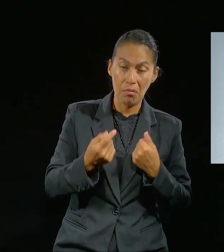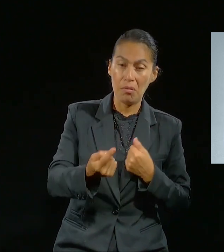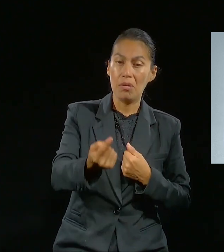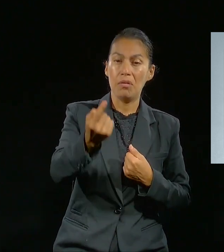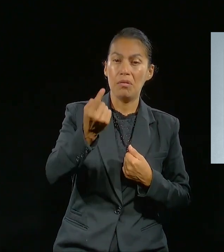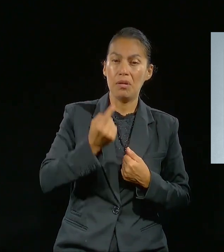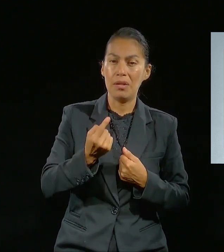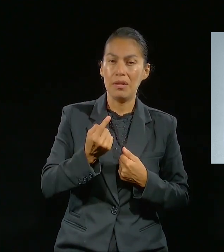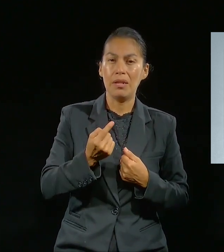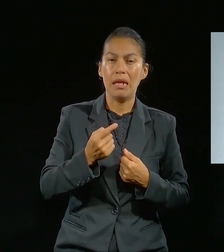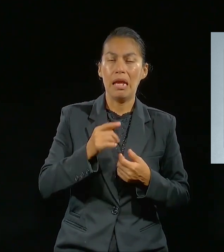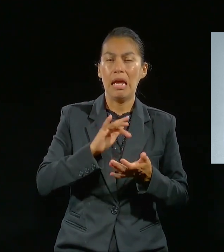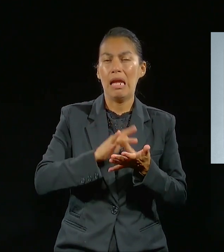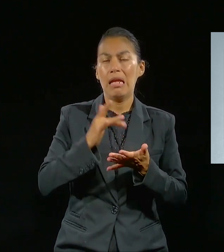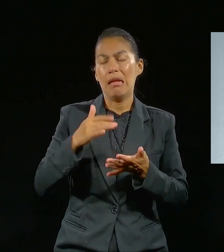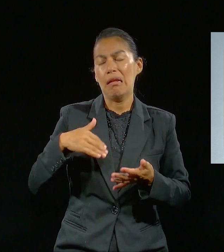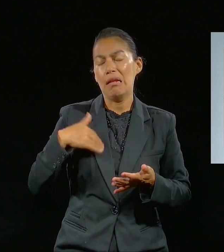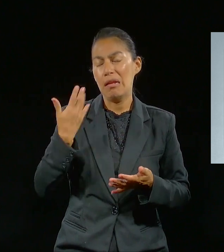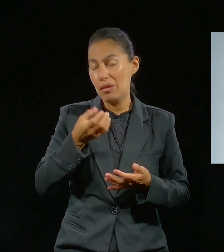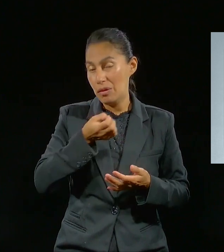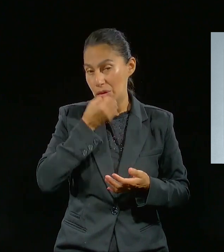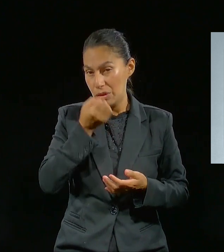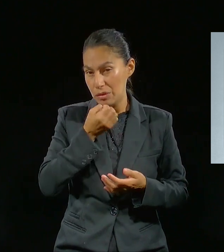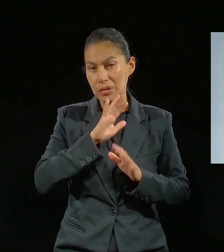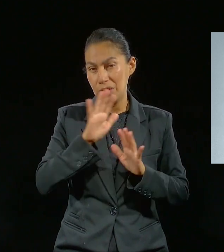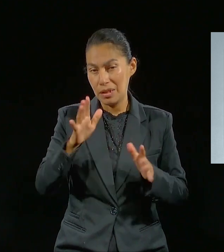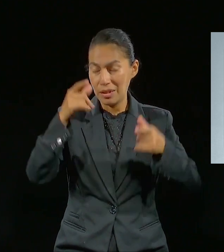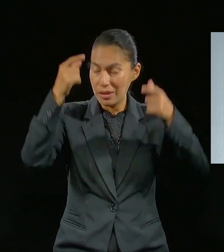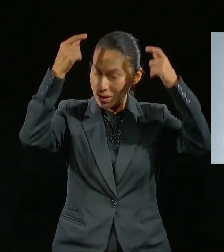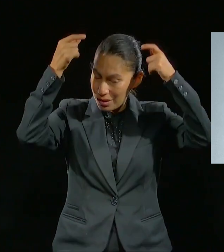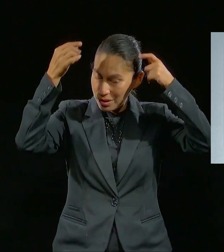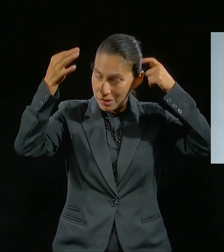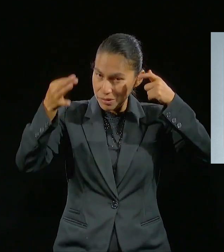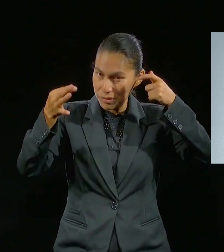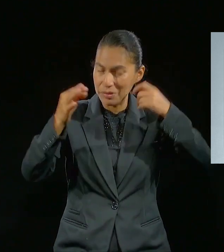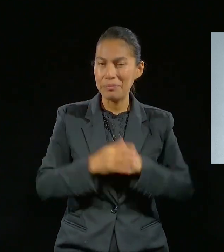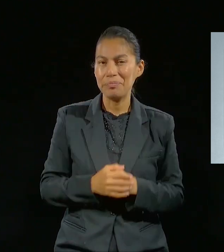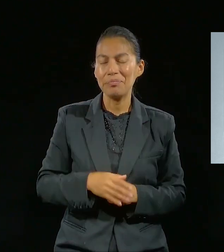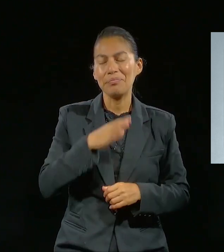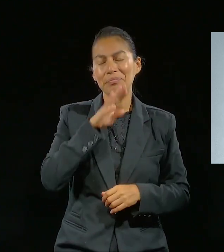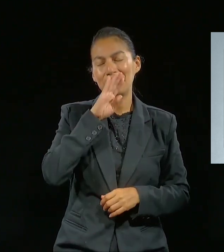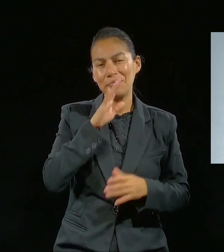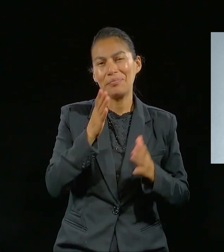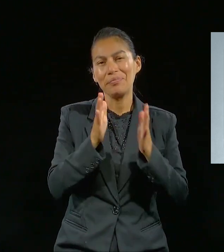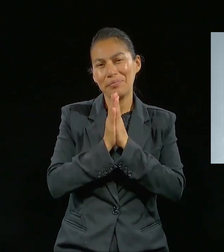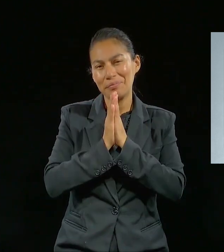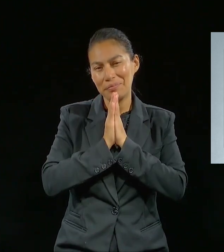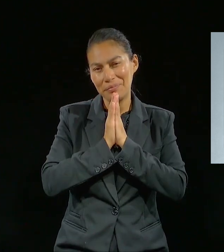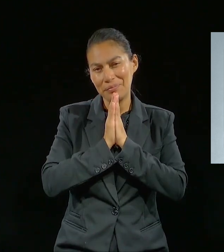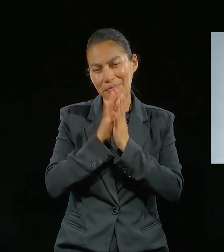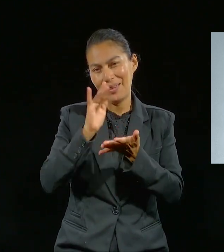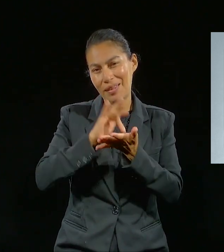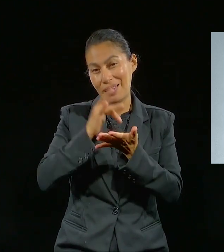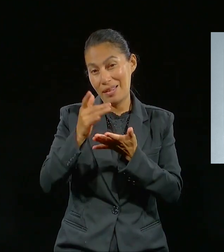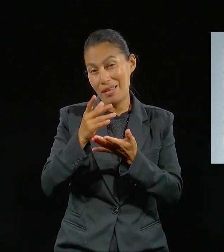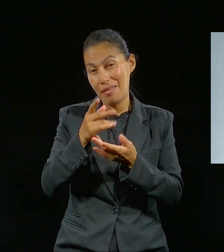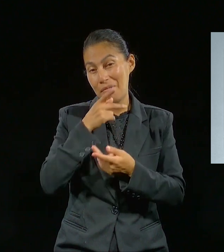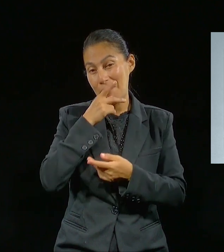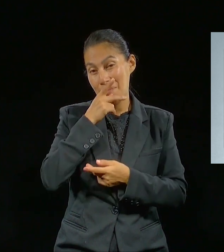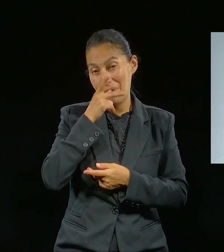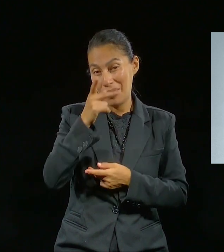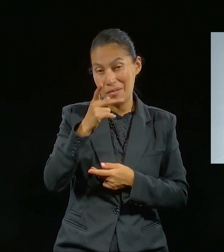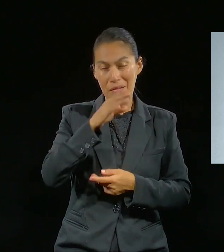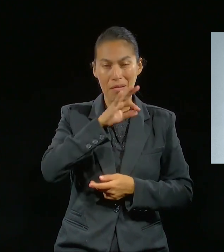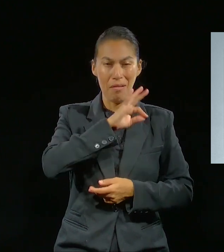gradúa gracias al milagro de la oración y al tener en Dios. Amén. Gracias, Dalila, por